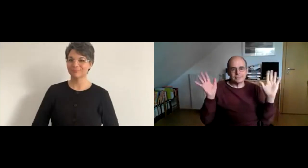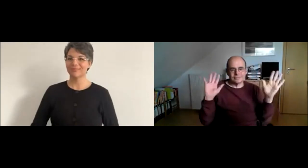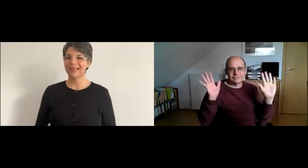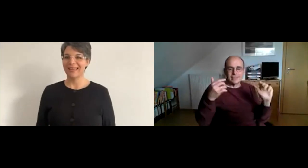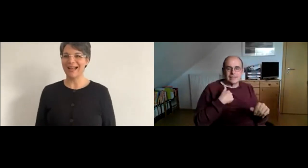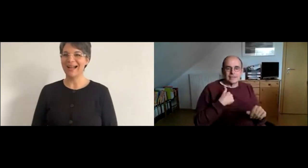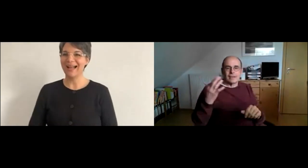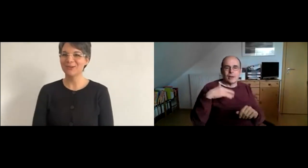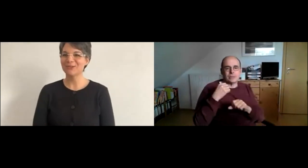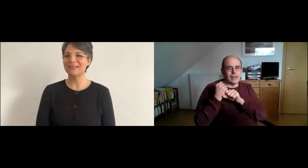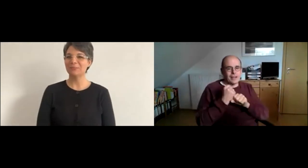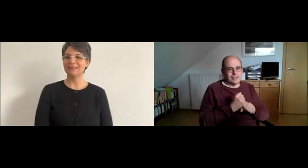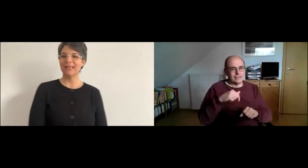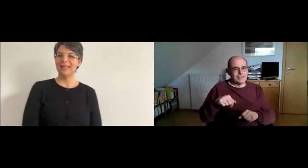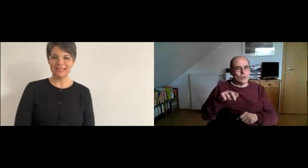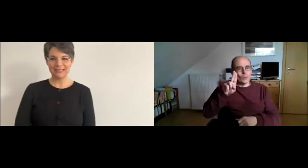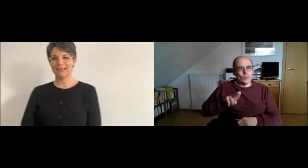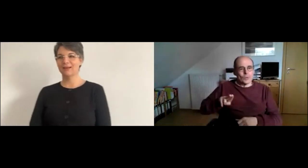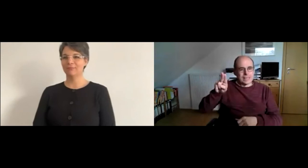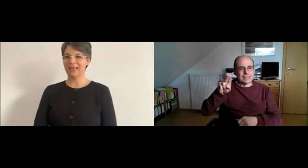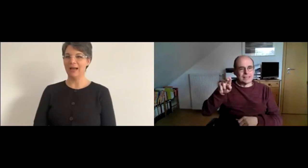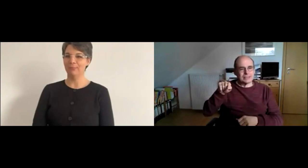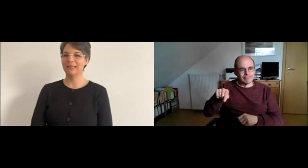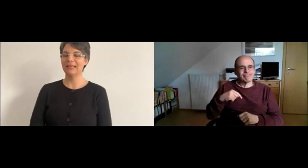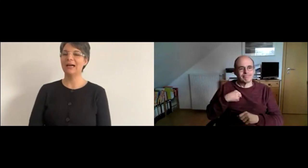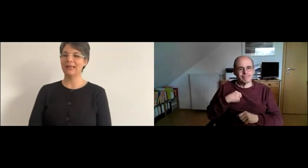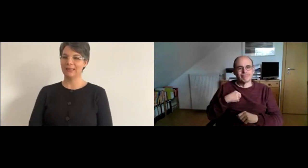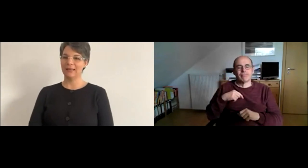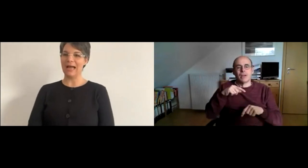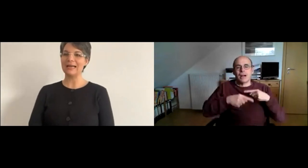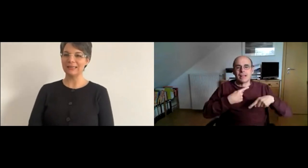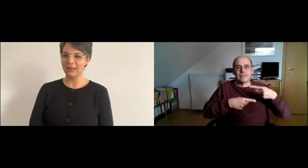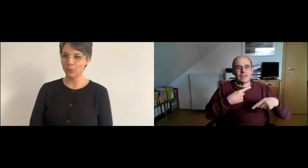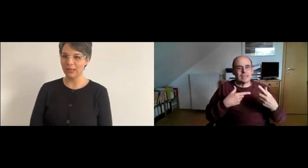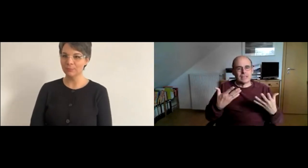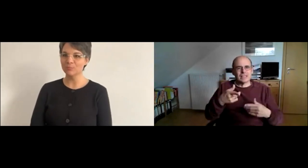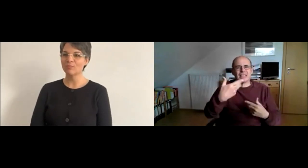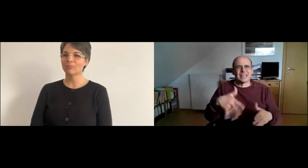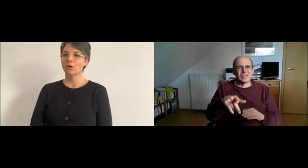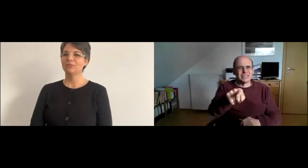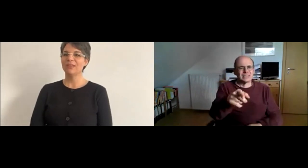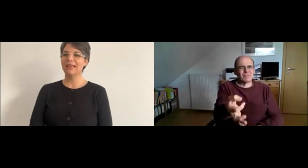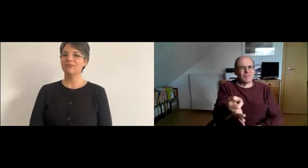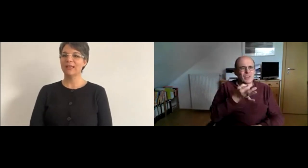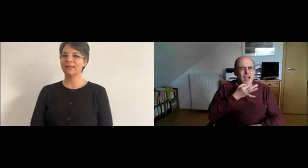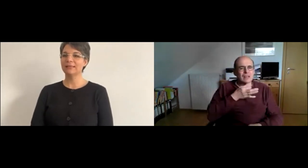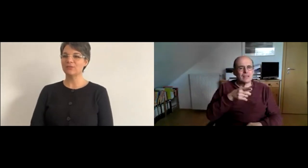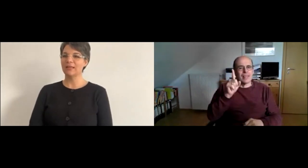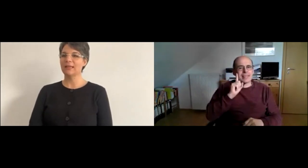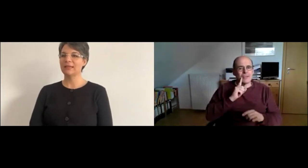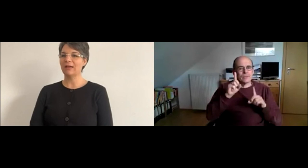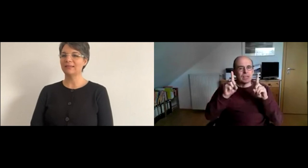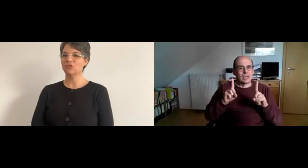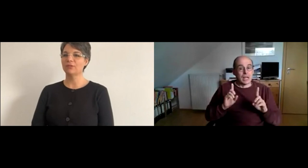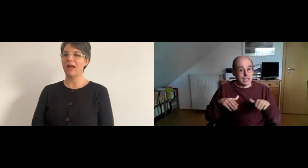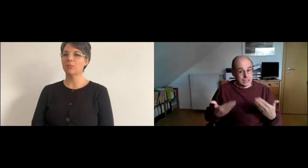Er sollte jetzt eingeblendet sein. Ja, hallo zusammen. Ich bin hier in Aachen an der Uni und wir entwickeln, also